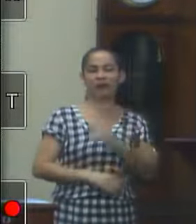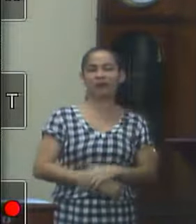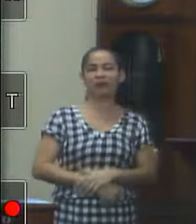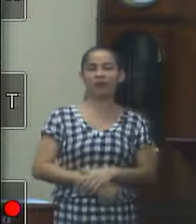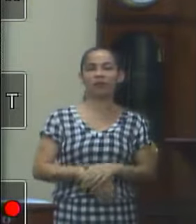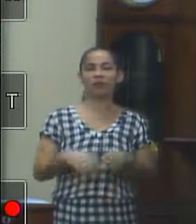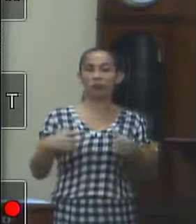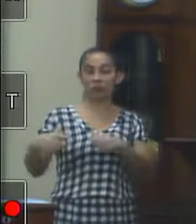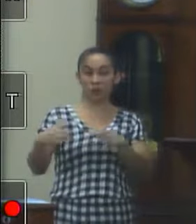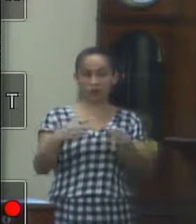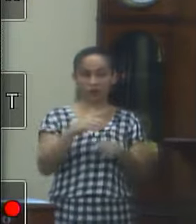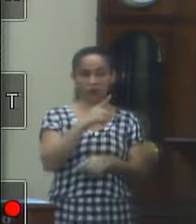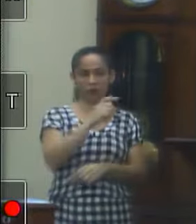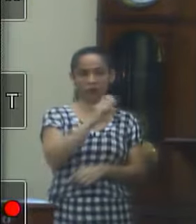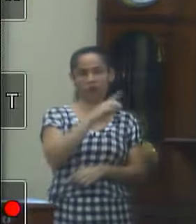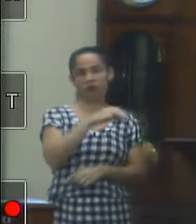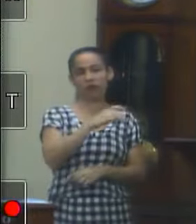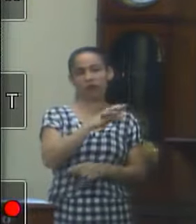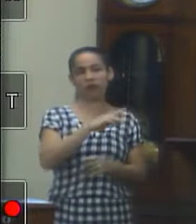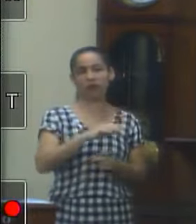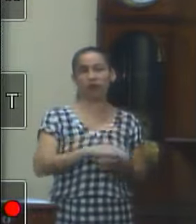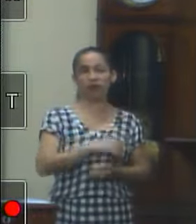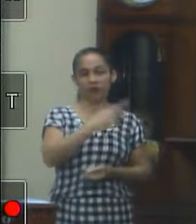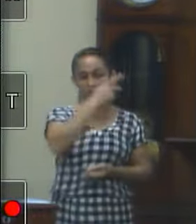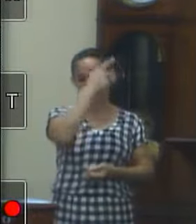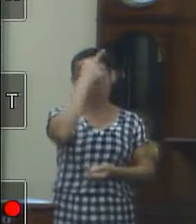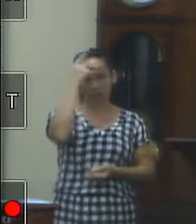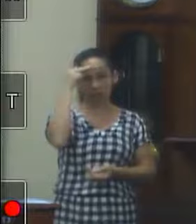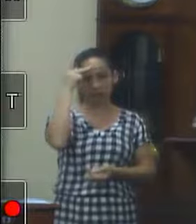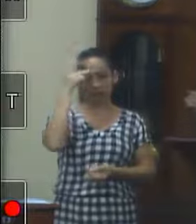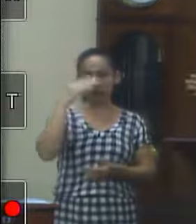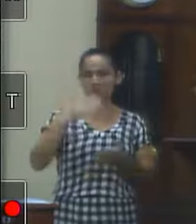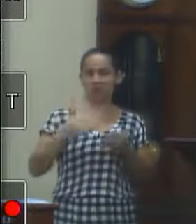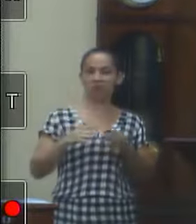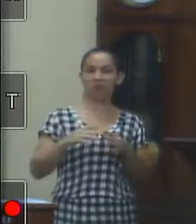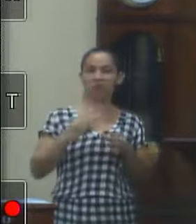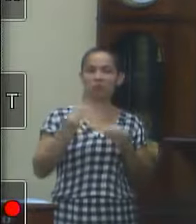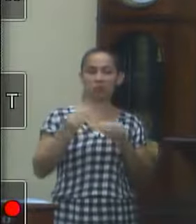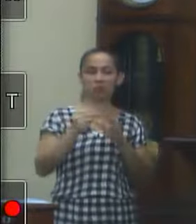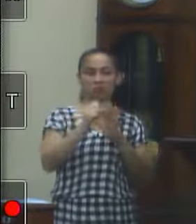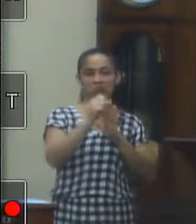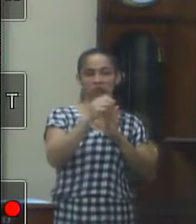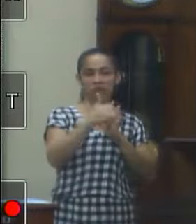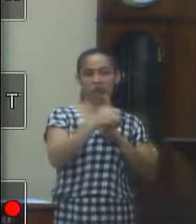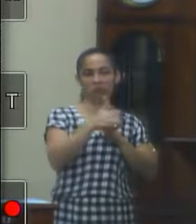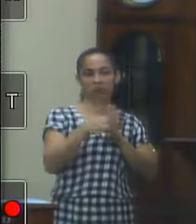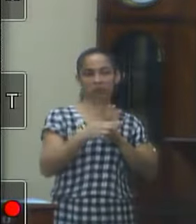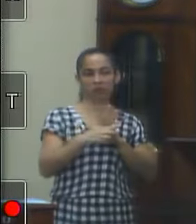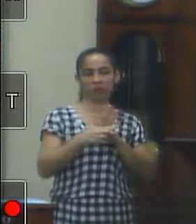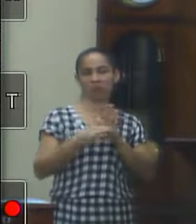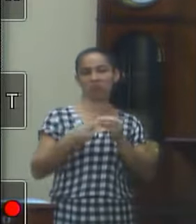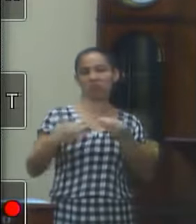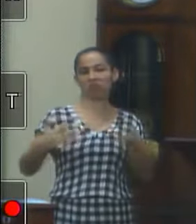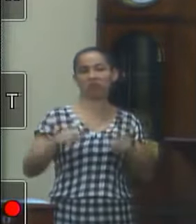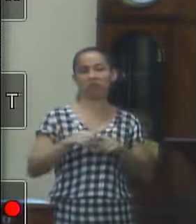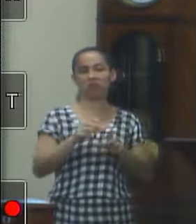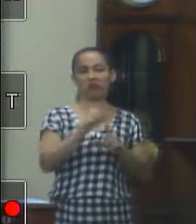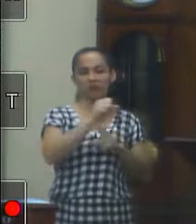lá no Palmeira Imperial, pessoas de vários segmentos da nossa sociedade, e